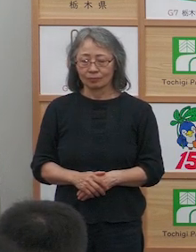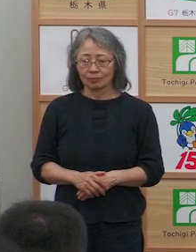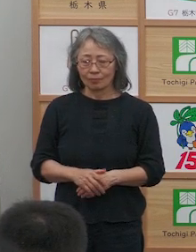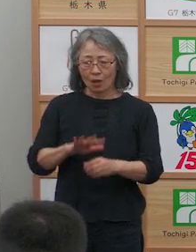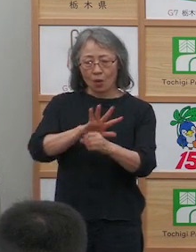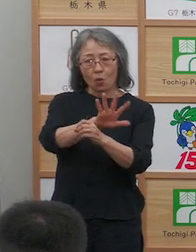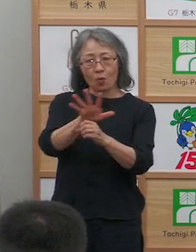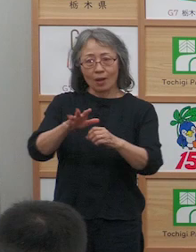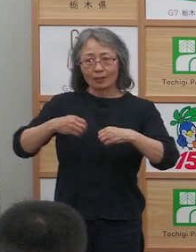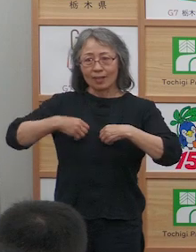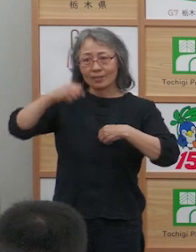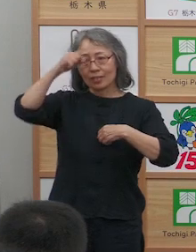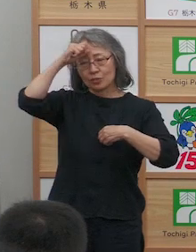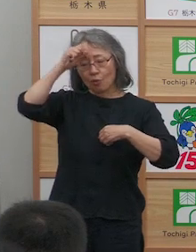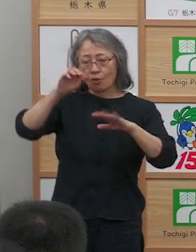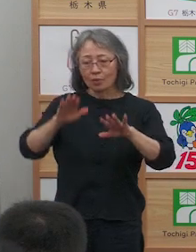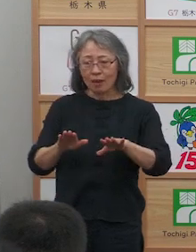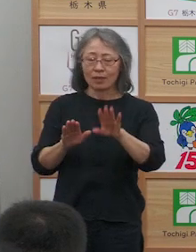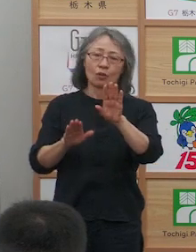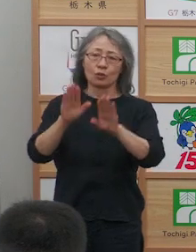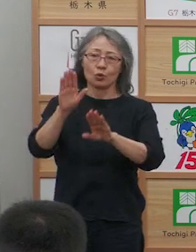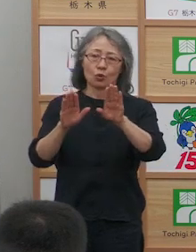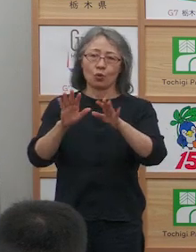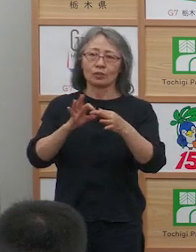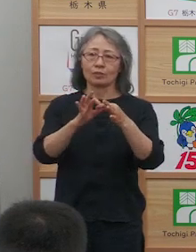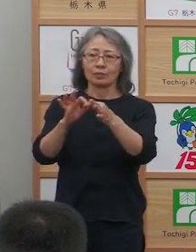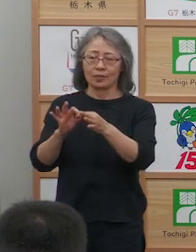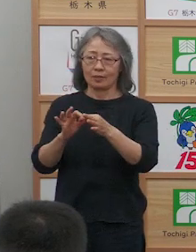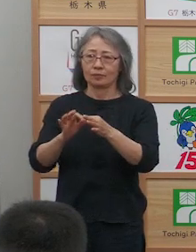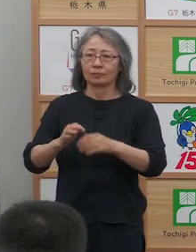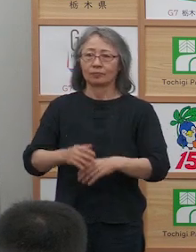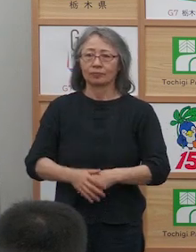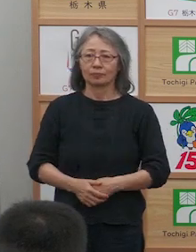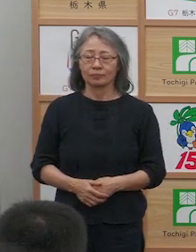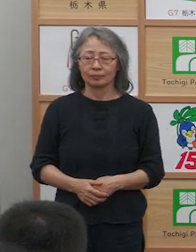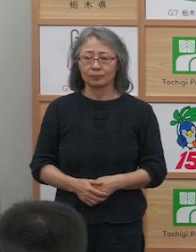新型コロナウイルス感染症の現在の感染動向についてでございます。